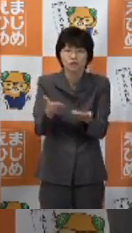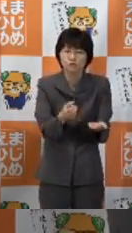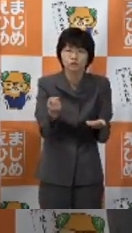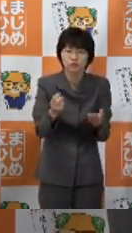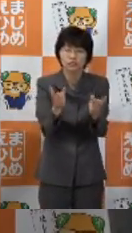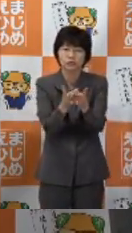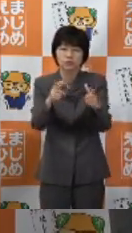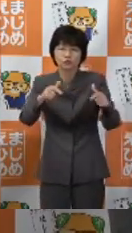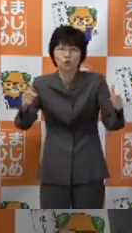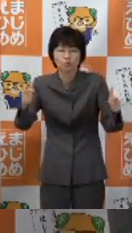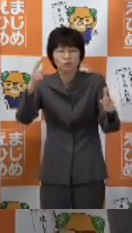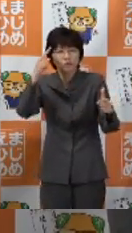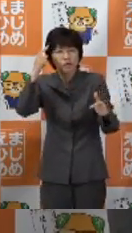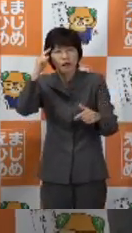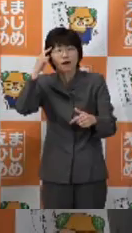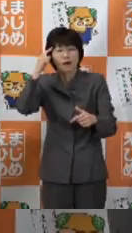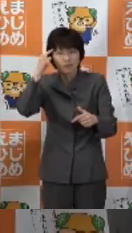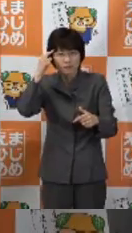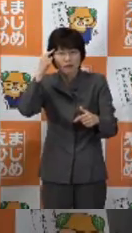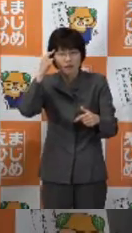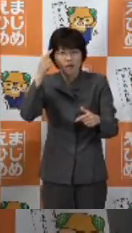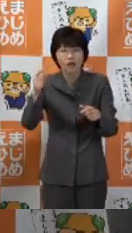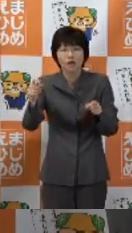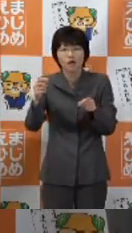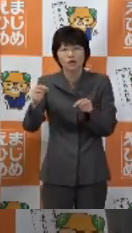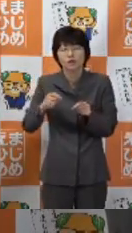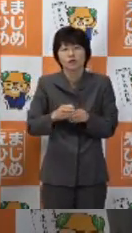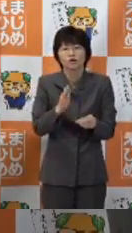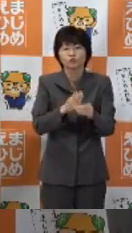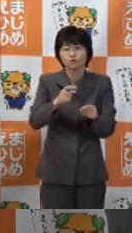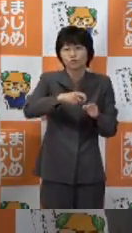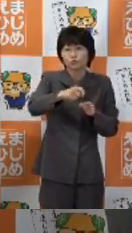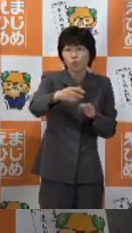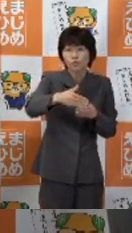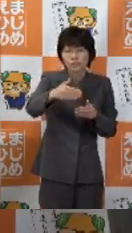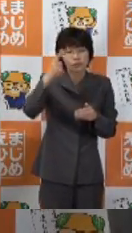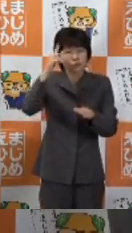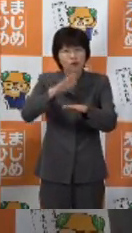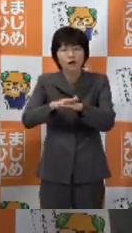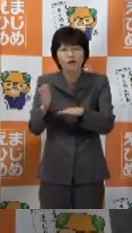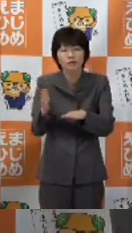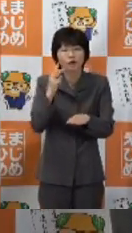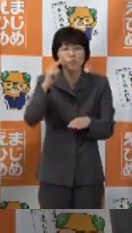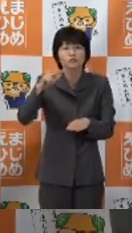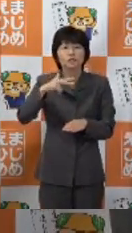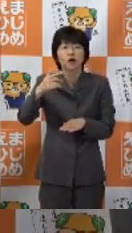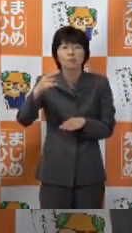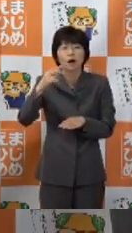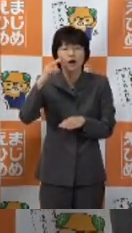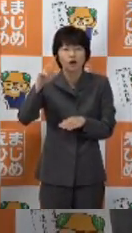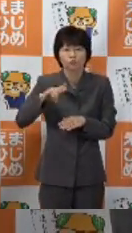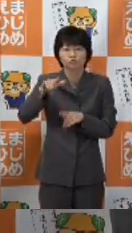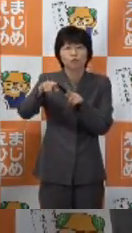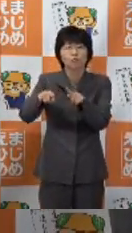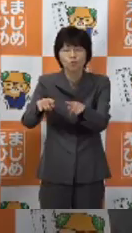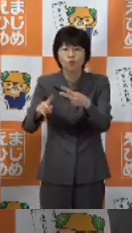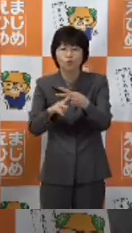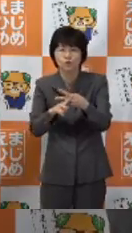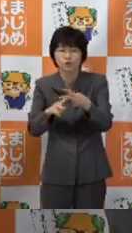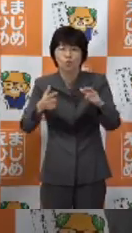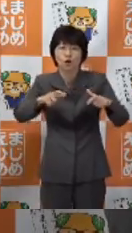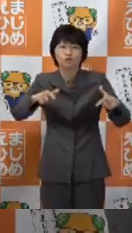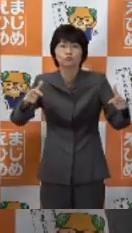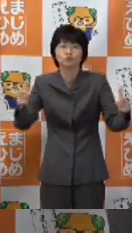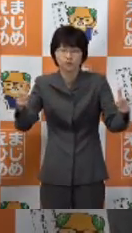こういう考えることでという地方か注上記の観点からいう